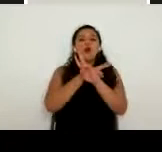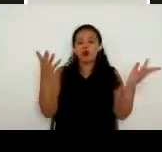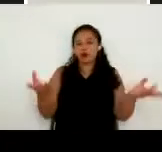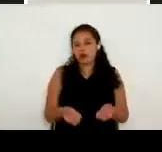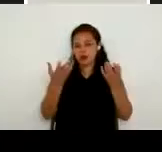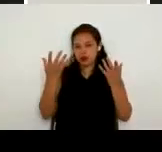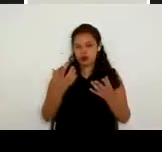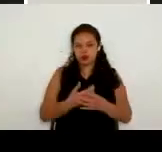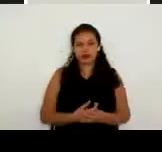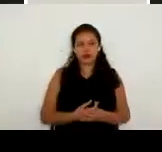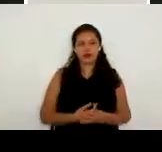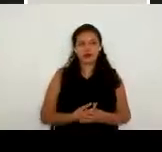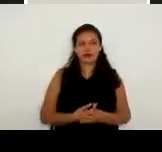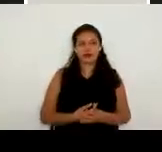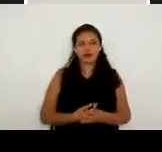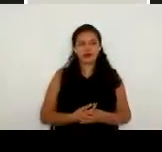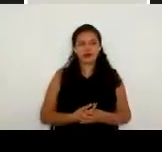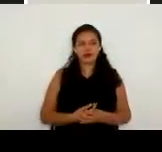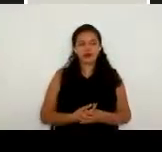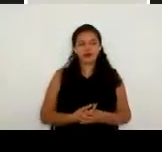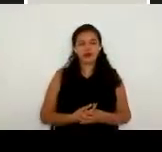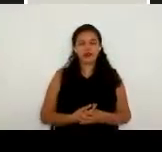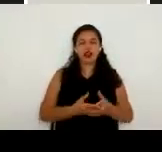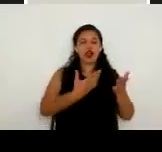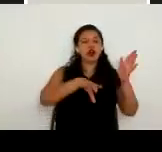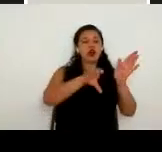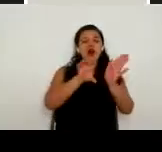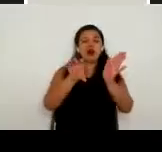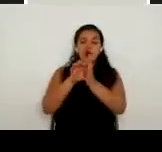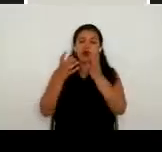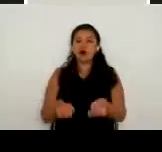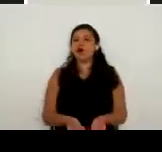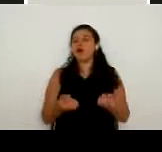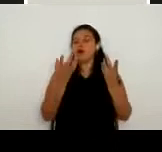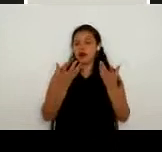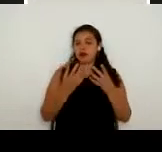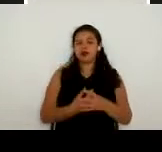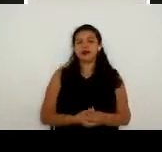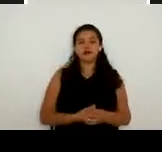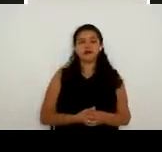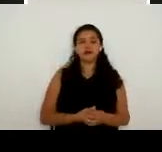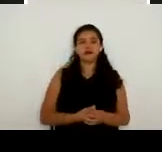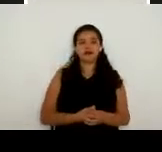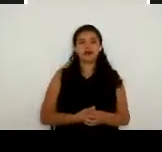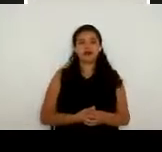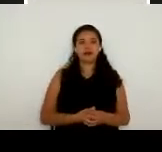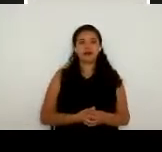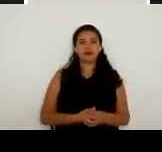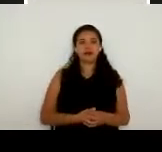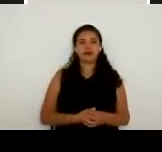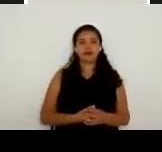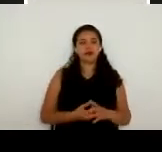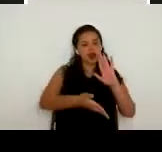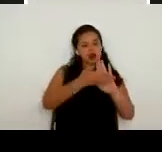el número de habitaciones conforman la vivienda y los materiales de los que está